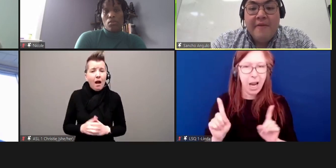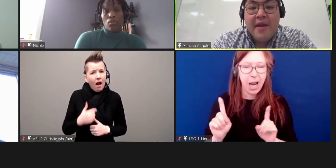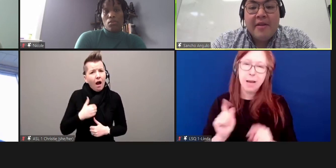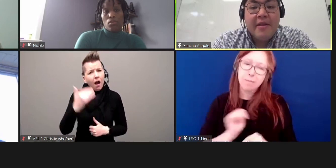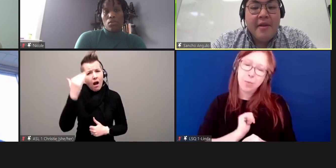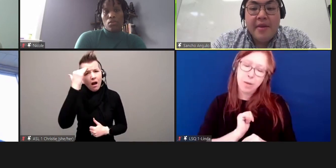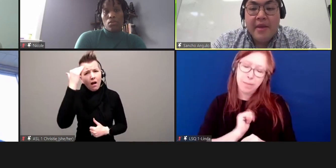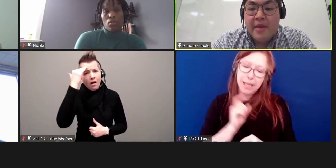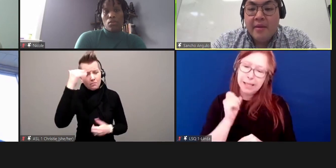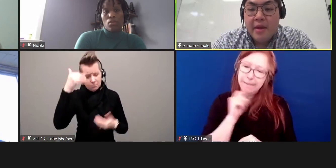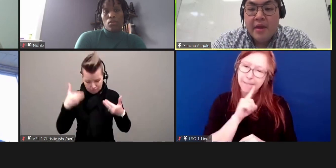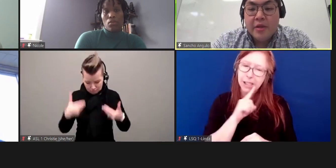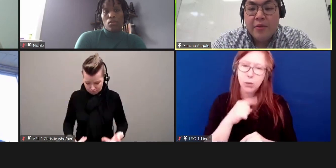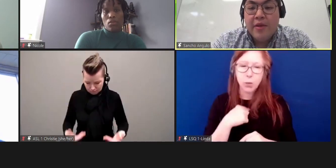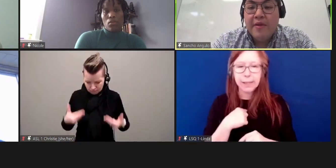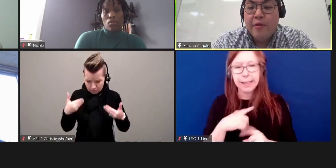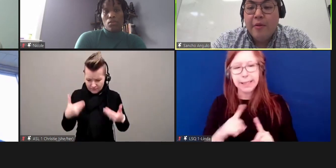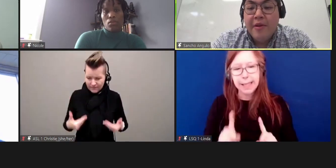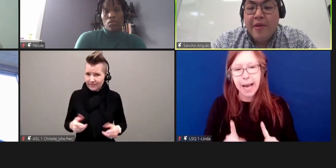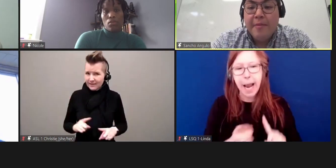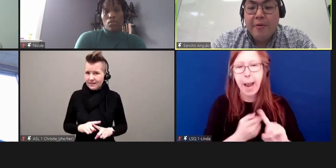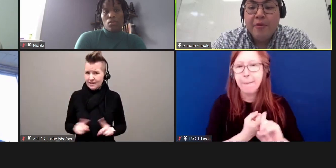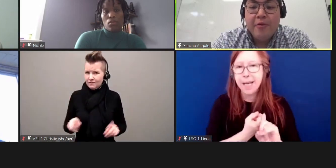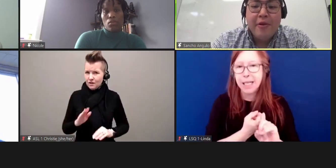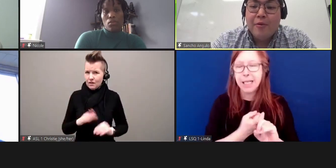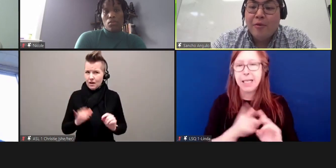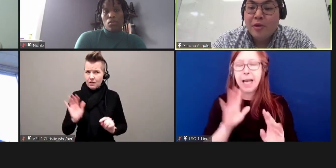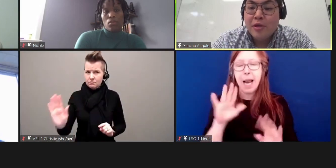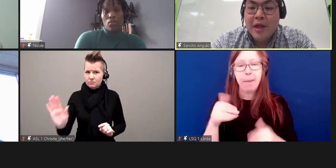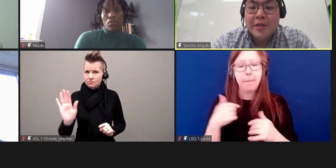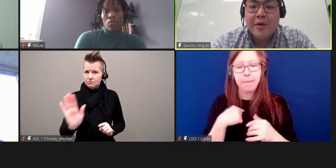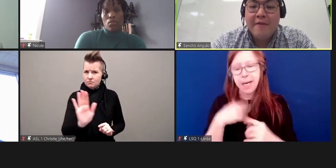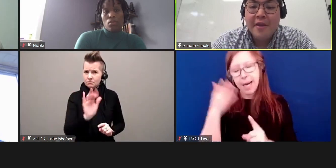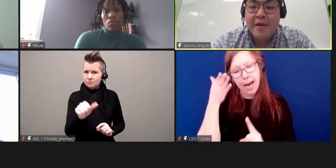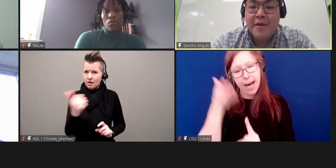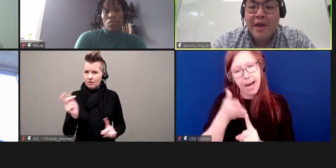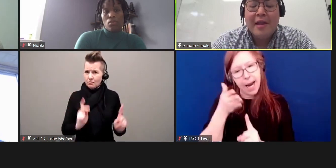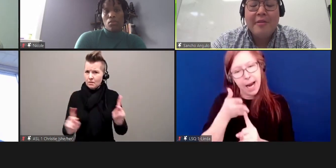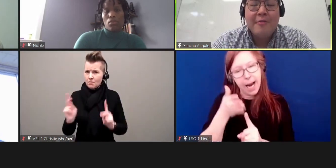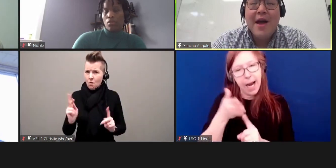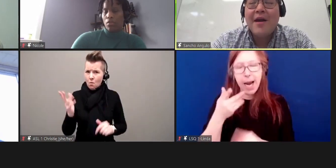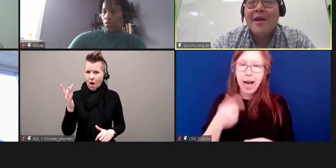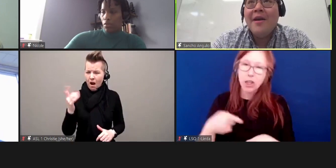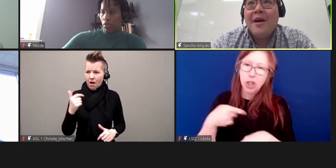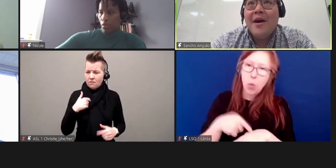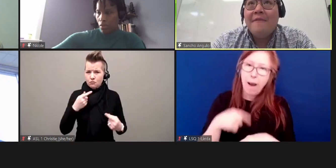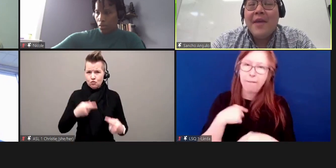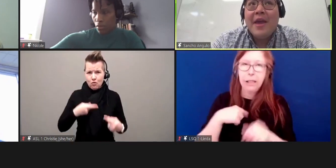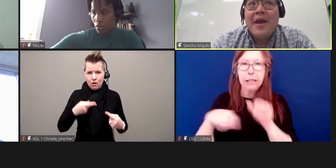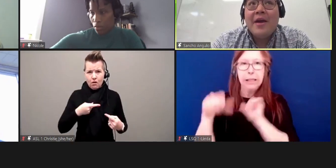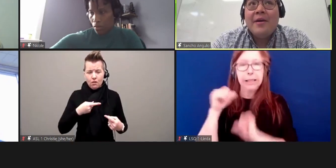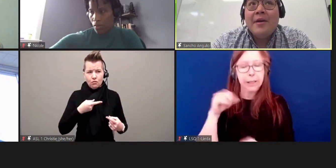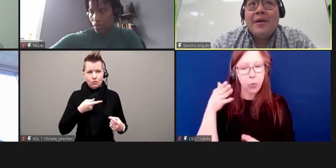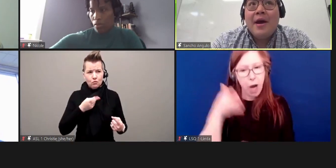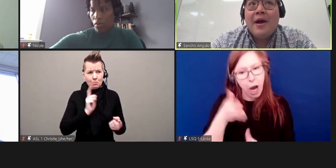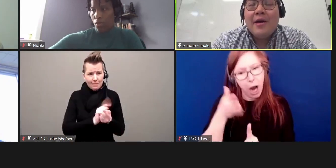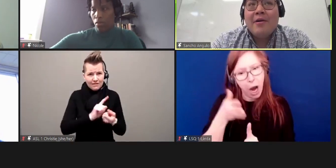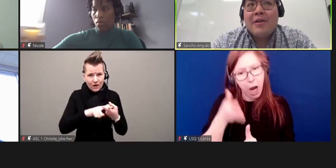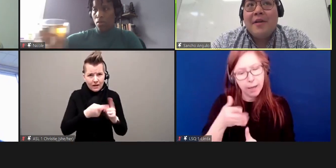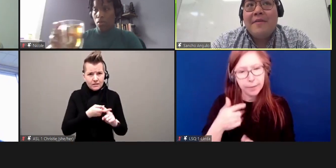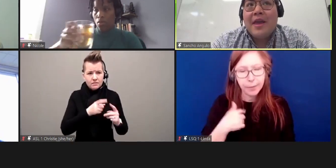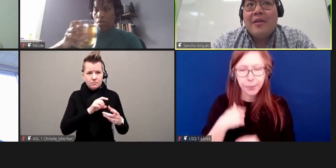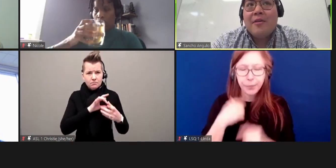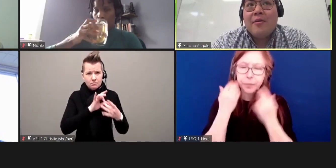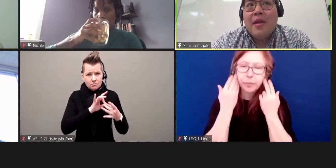à me faire des amis et je suis devenu obsédé pour tout ce qui touche la géographie et l'histoire. En fait,